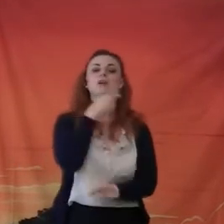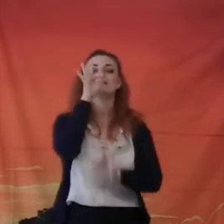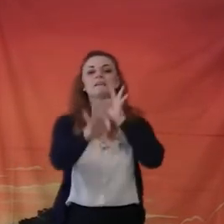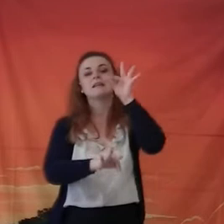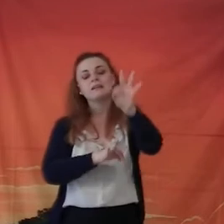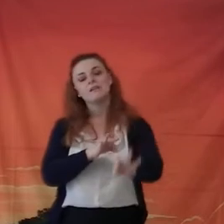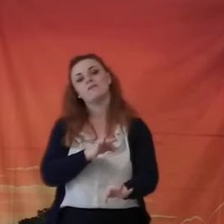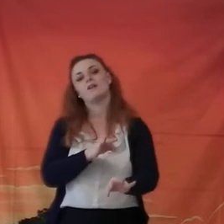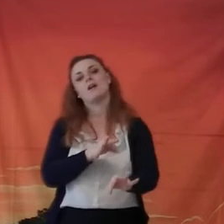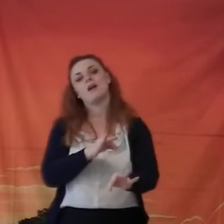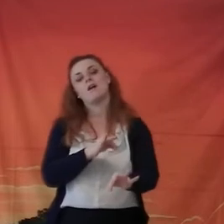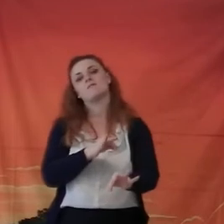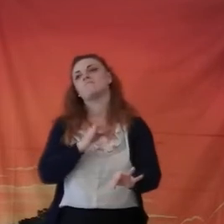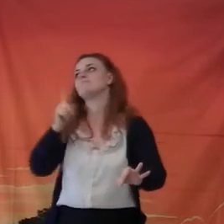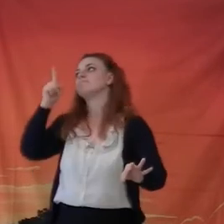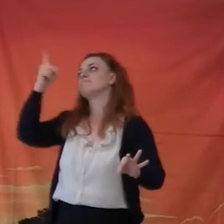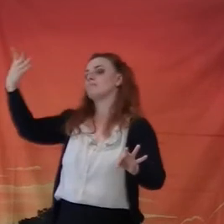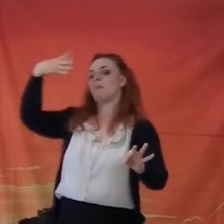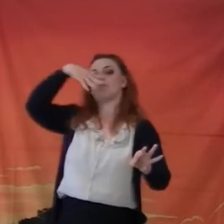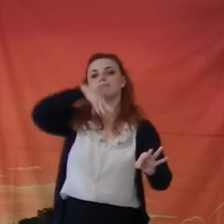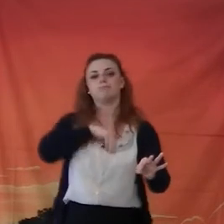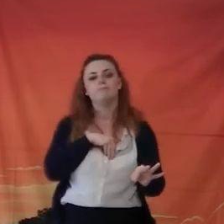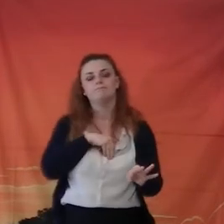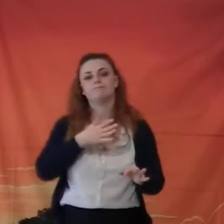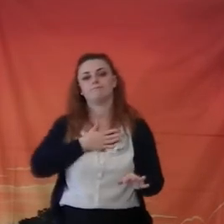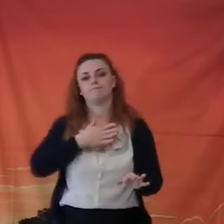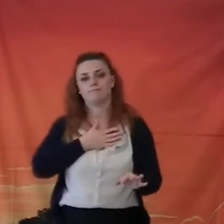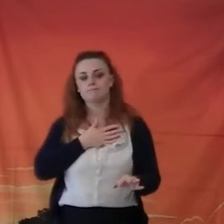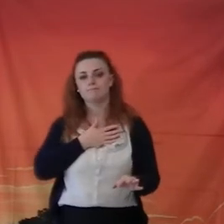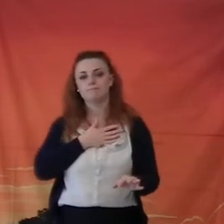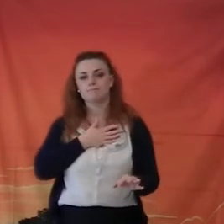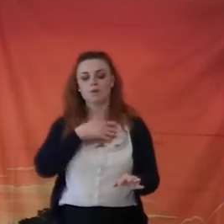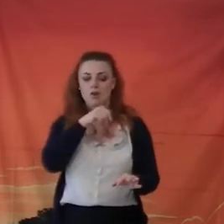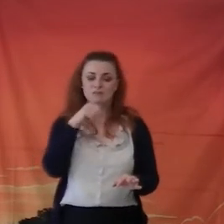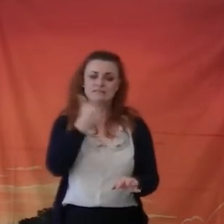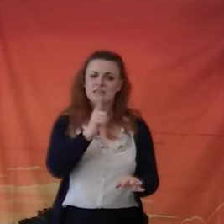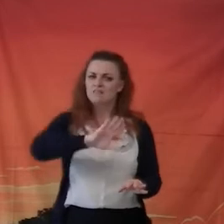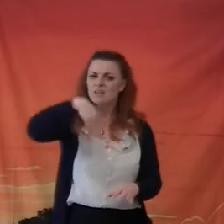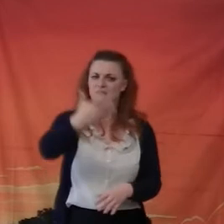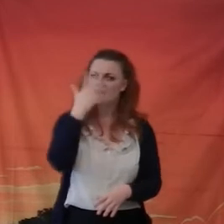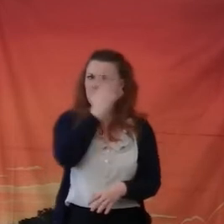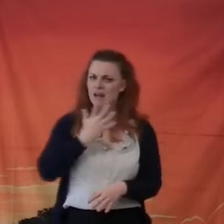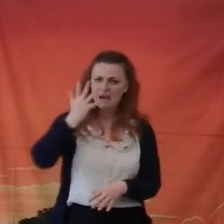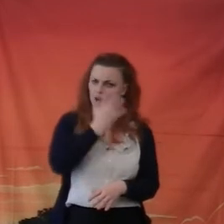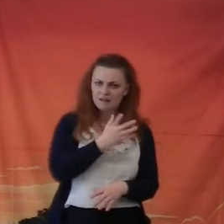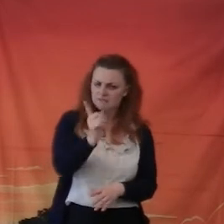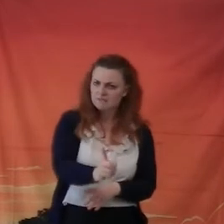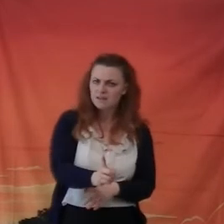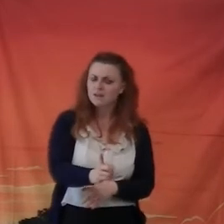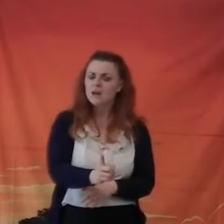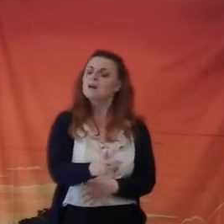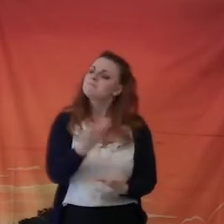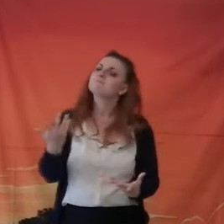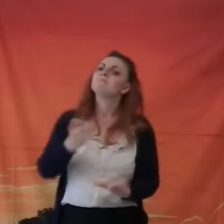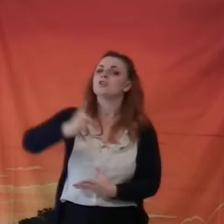E quello lo puoi fare dovunque sei, non c'è bisogno di andare in Africa o ad altre parti. A noi Dio ha voluto dare quello. Ok,